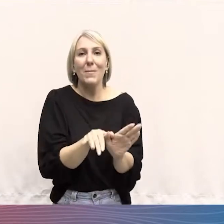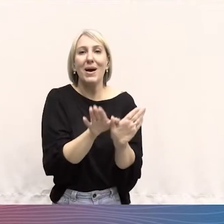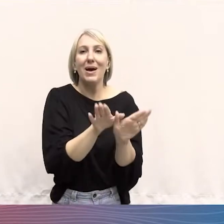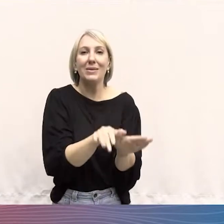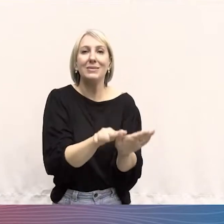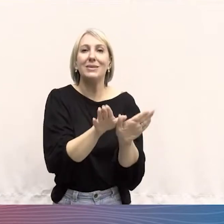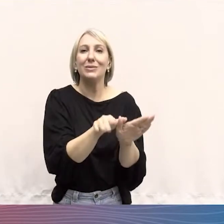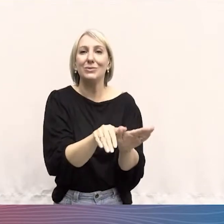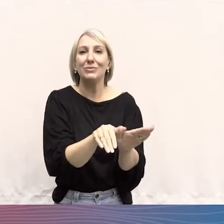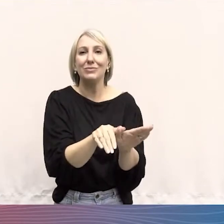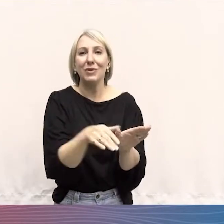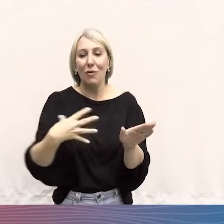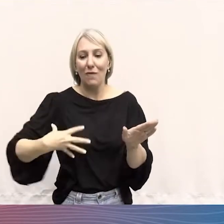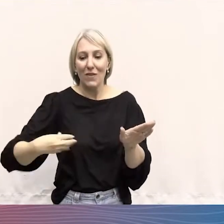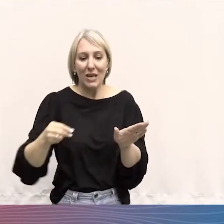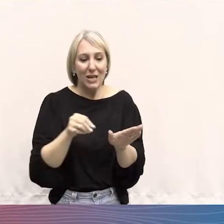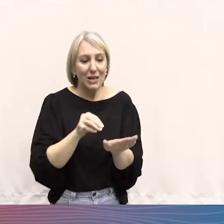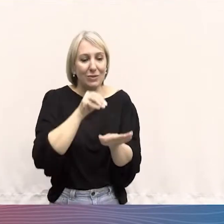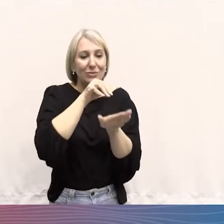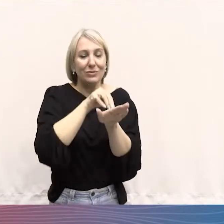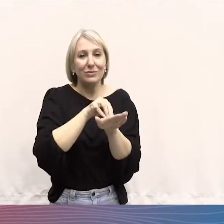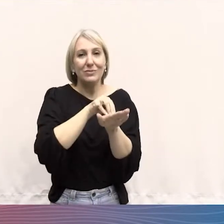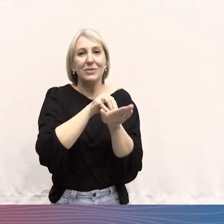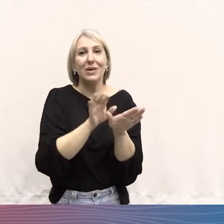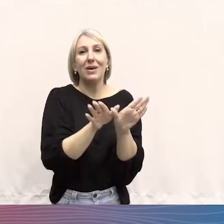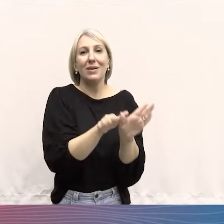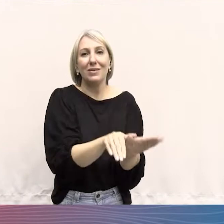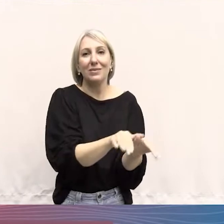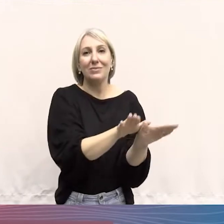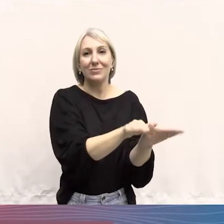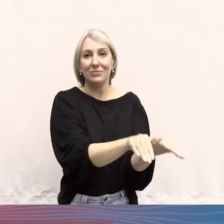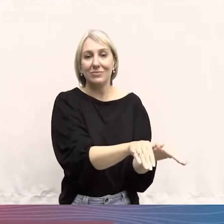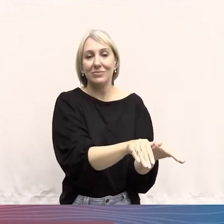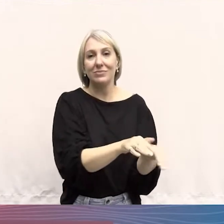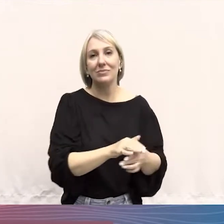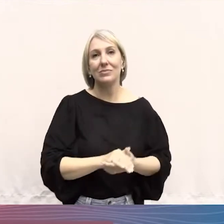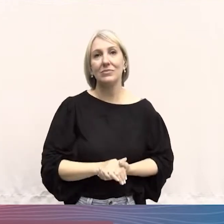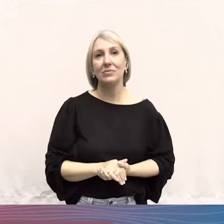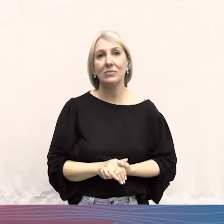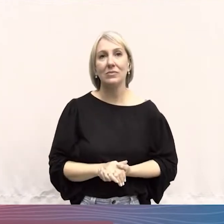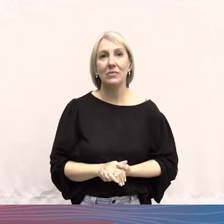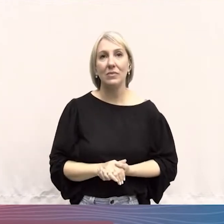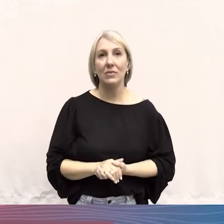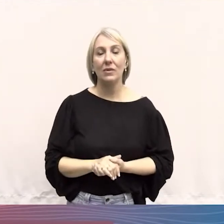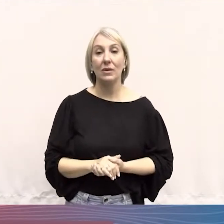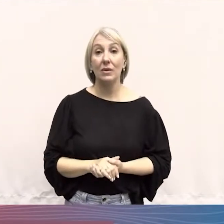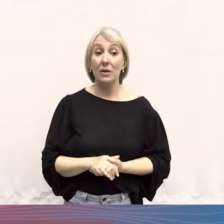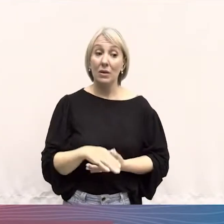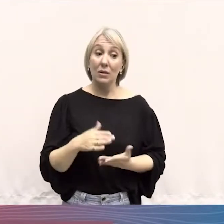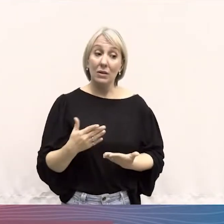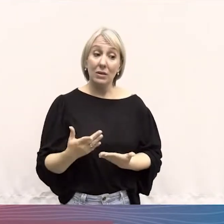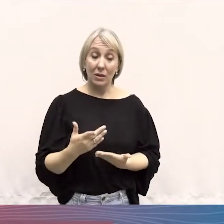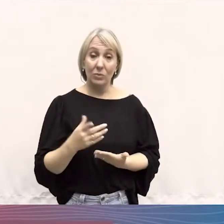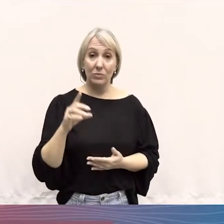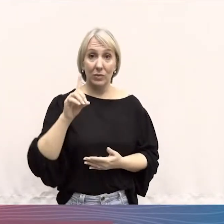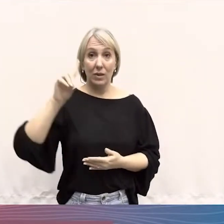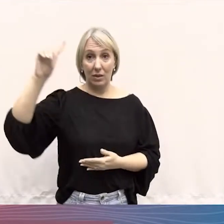Jesus. Aí Ele diz assim: agora, pois, se